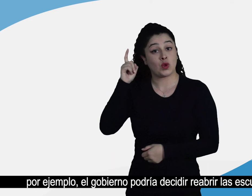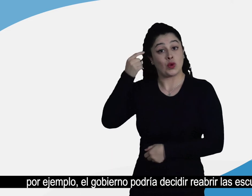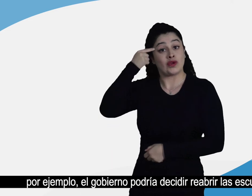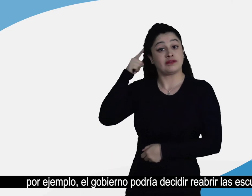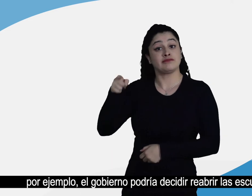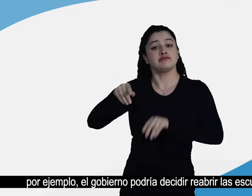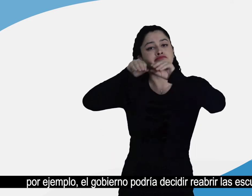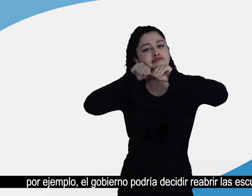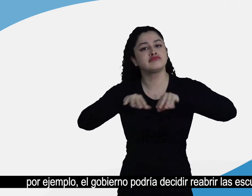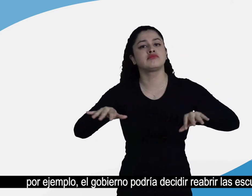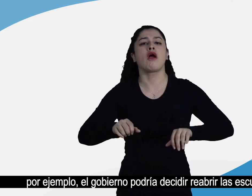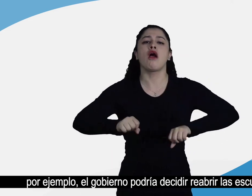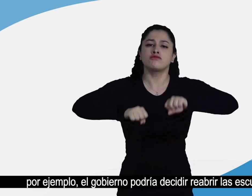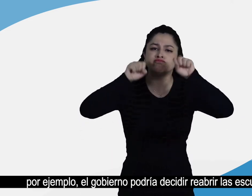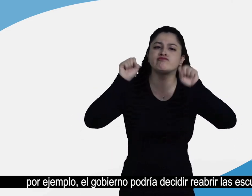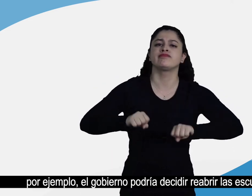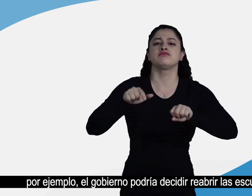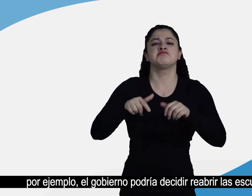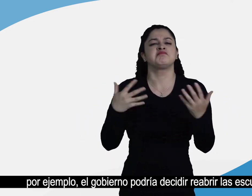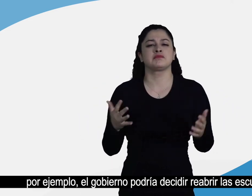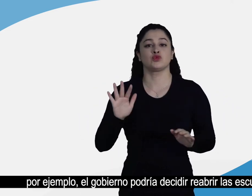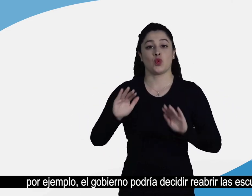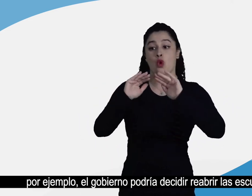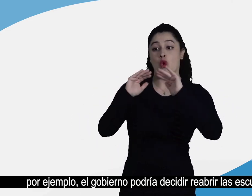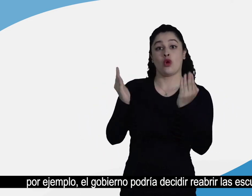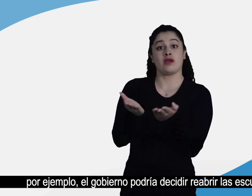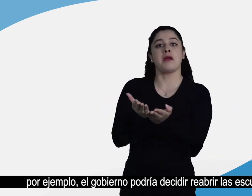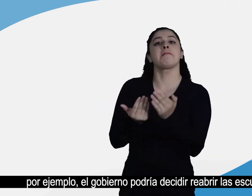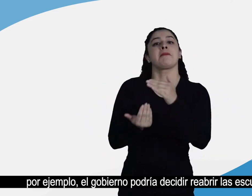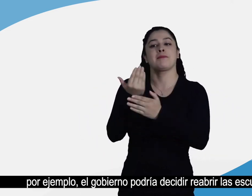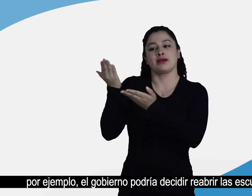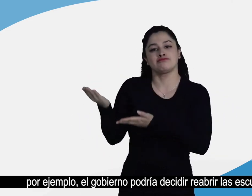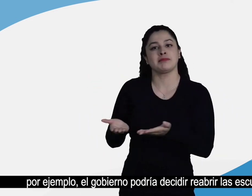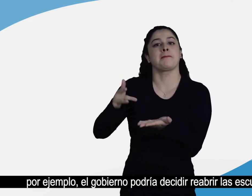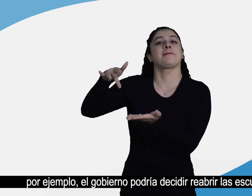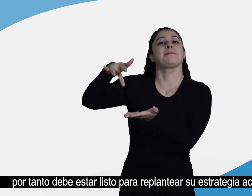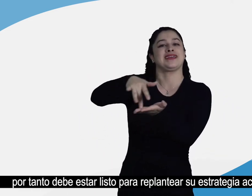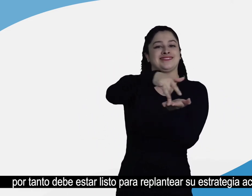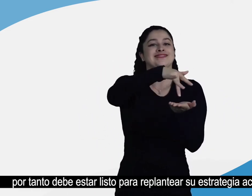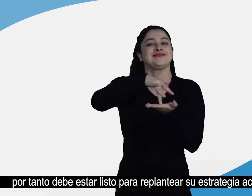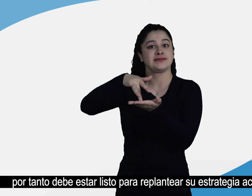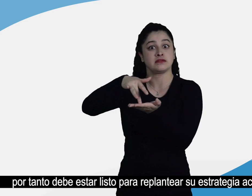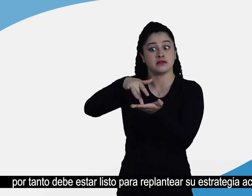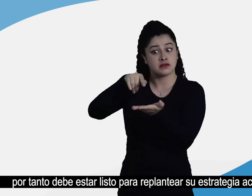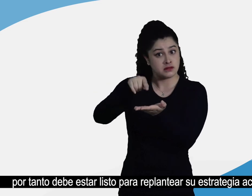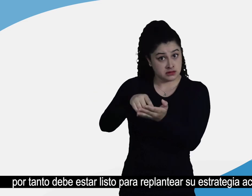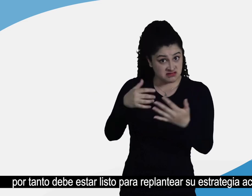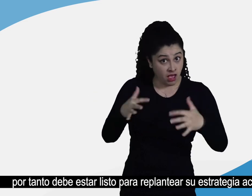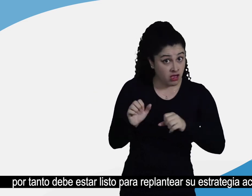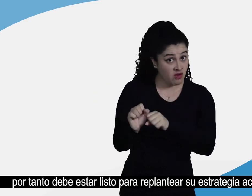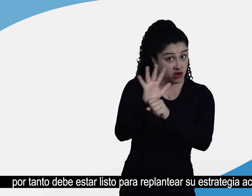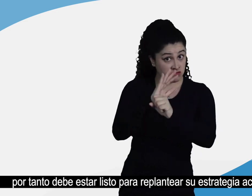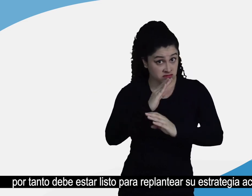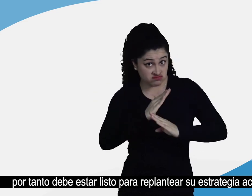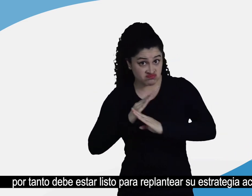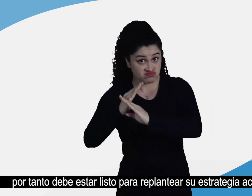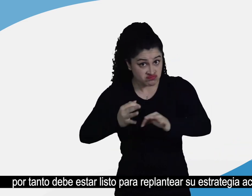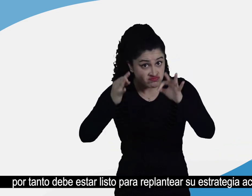ejemplo, el gobierno podría decidir reabrir las escuelas, por tanto debe estar listo para